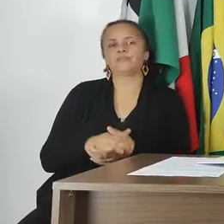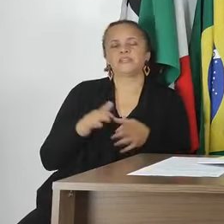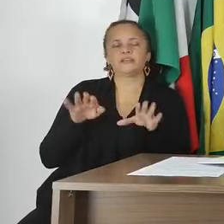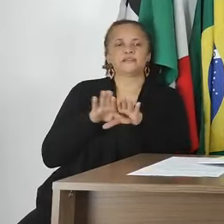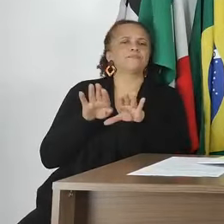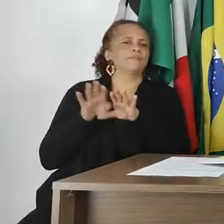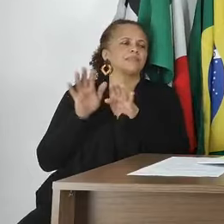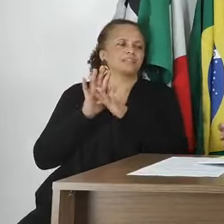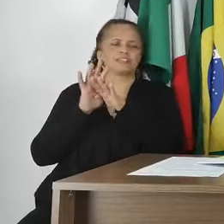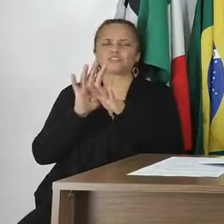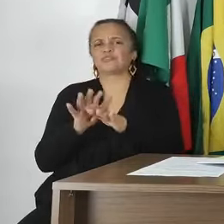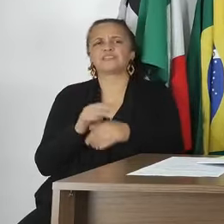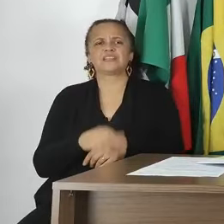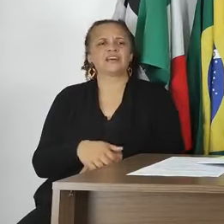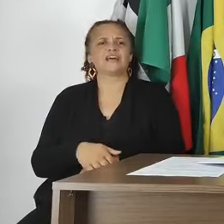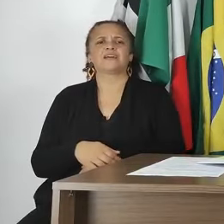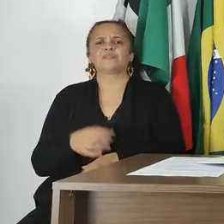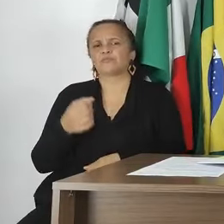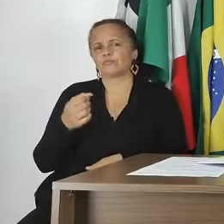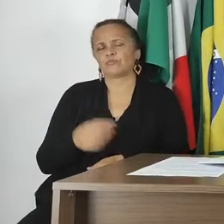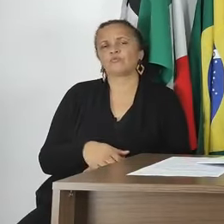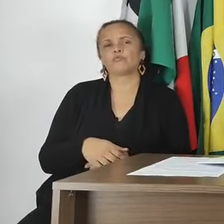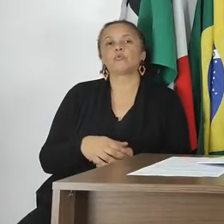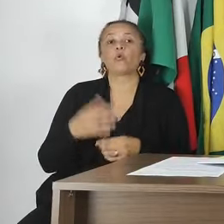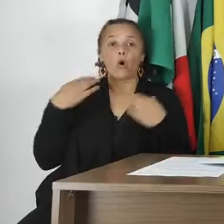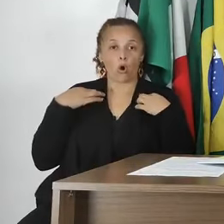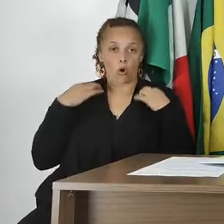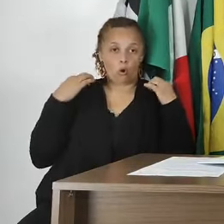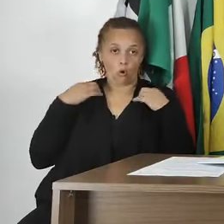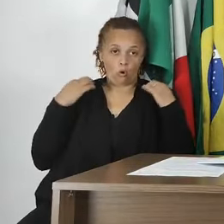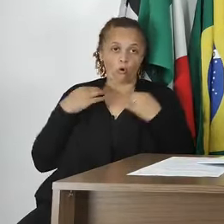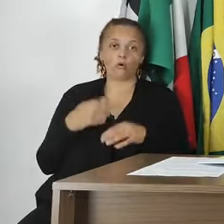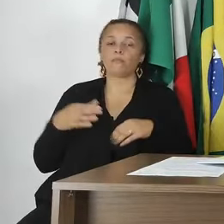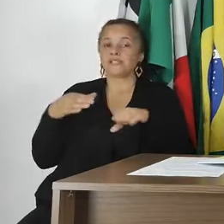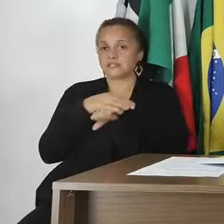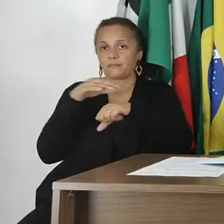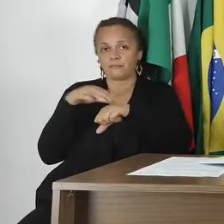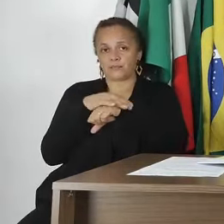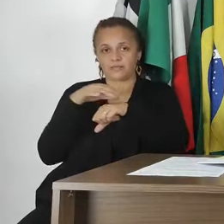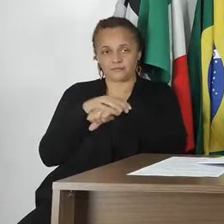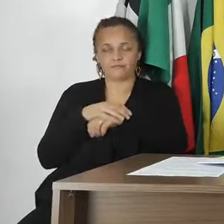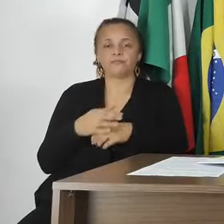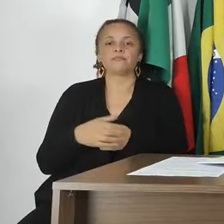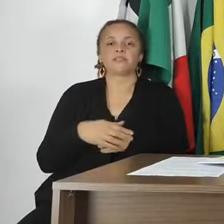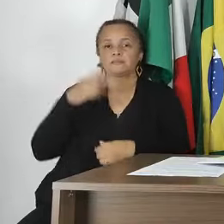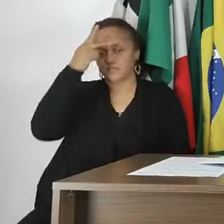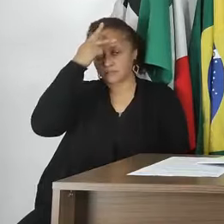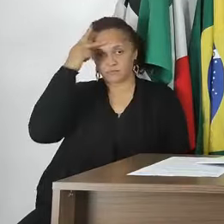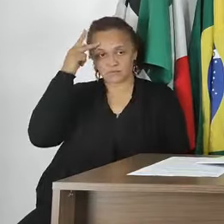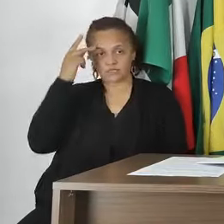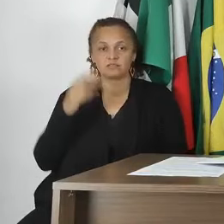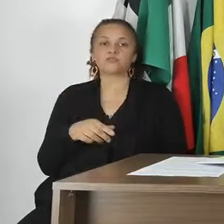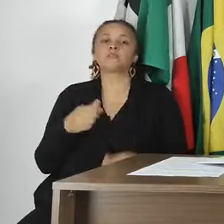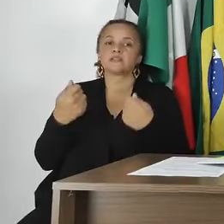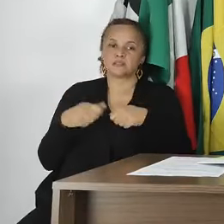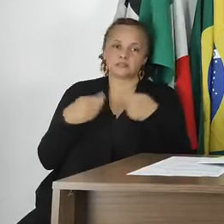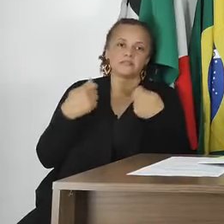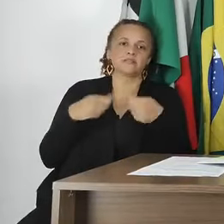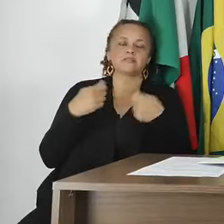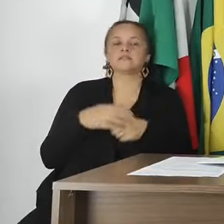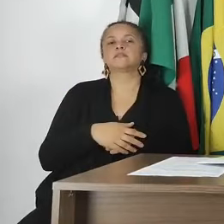básicas, remédios ou roupas e calçados para os domésticos na fé. para que as pessoas realmente que estão